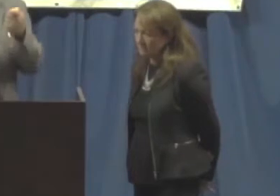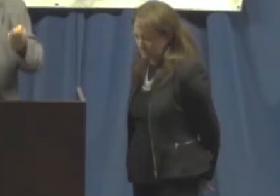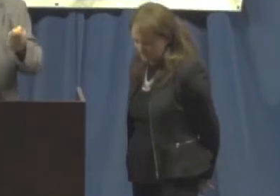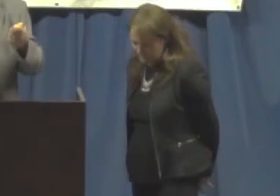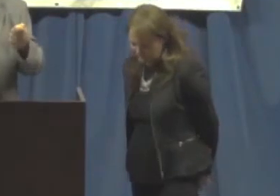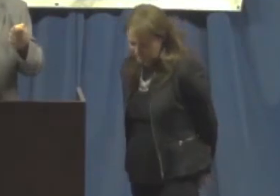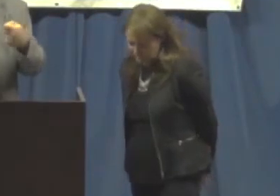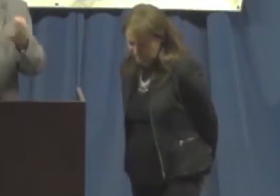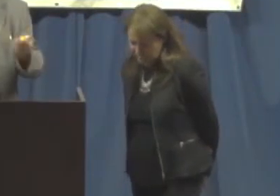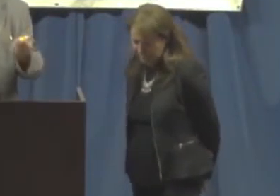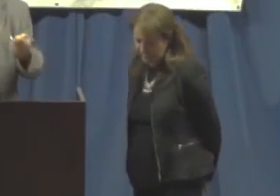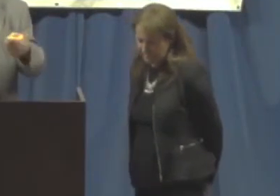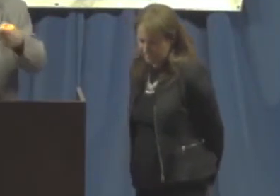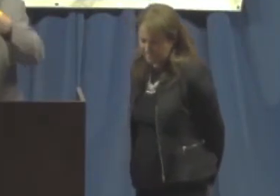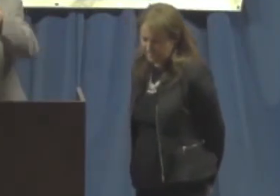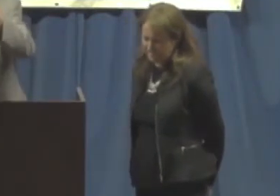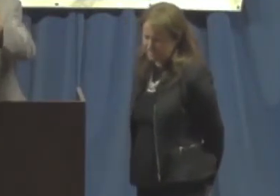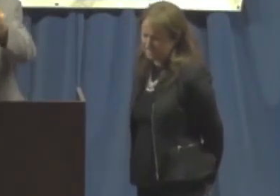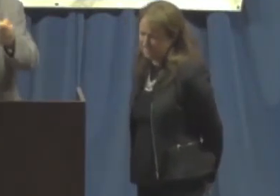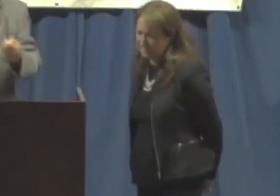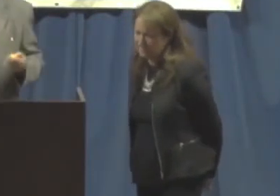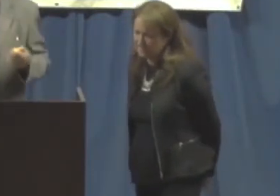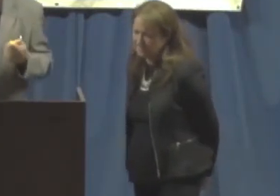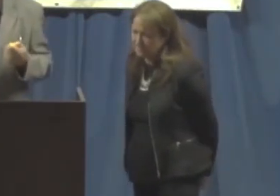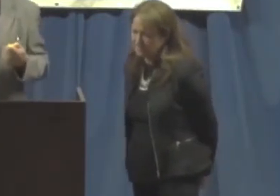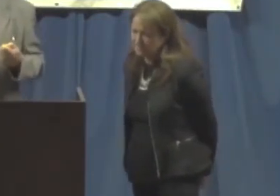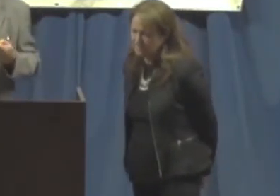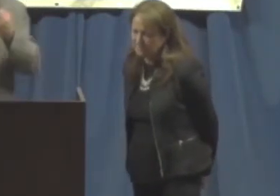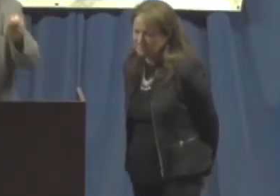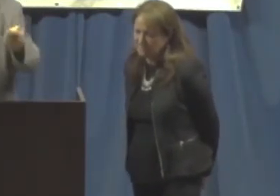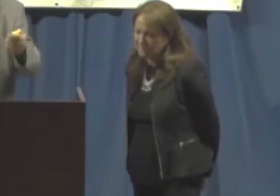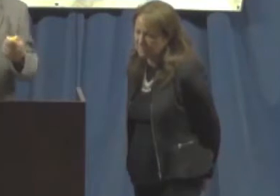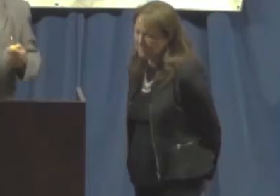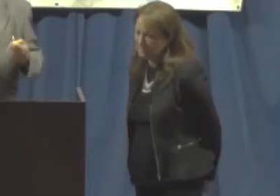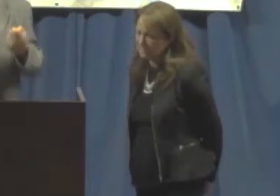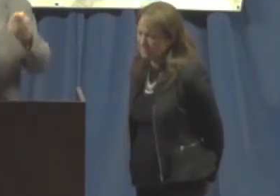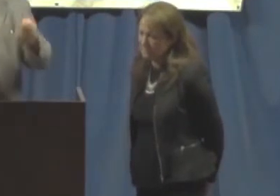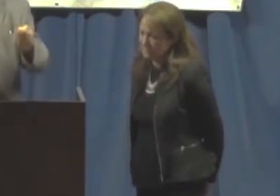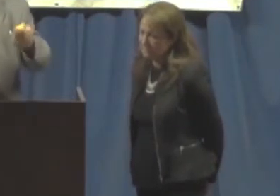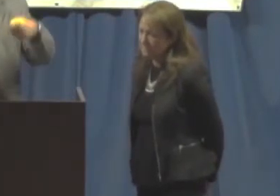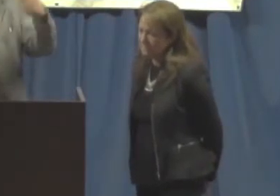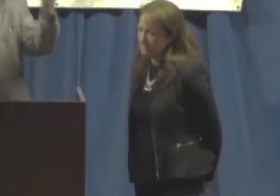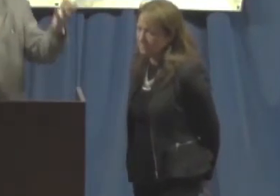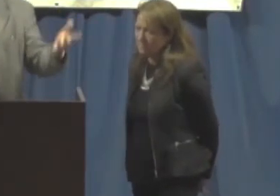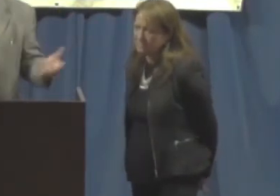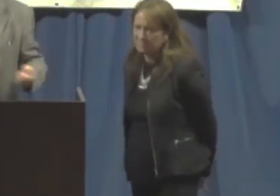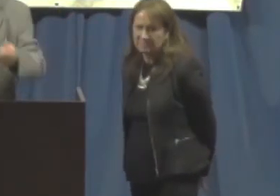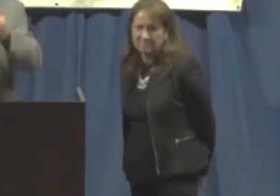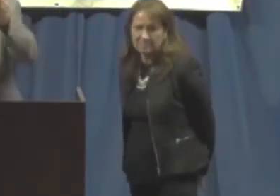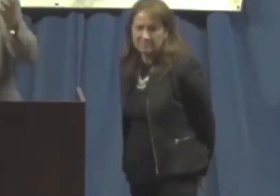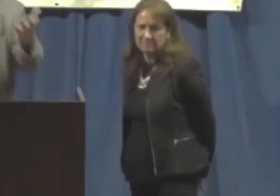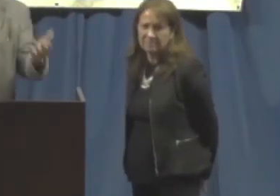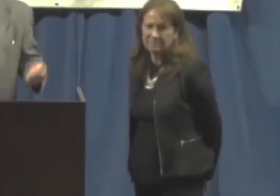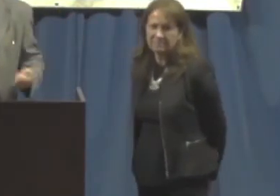estado para que el estado los administre para otorgar comunicaciones recursos para otorgar comunicaciones en zonas de